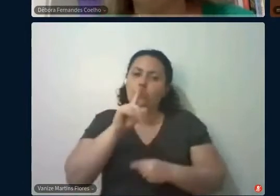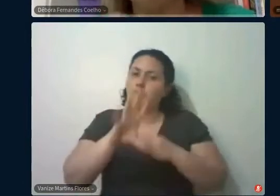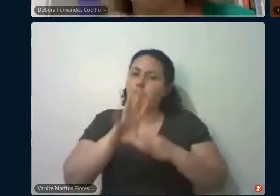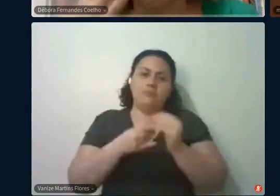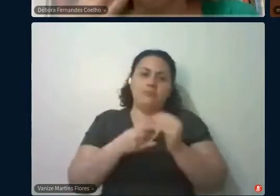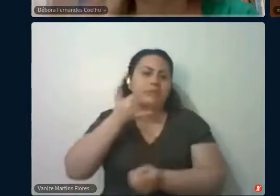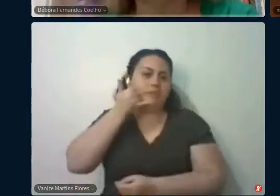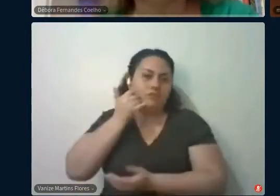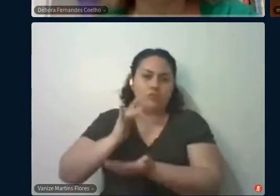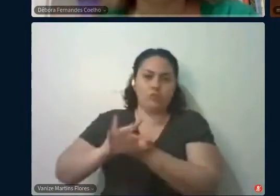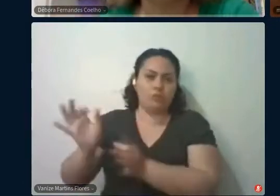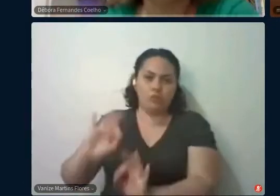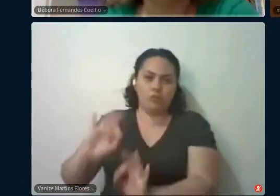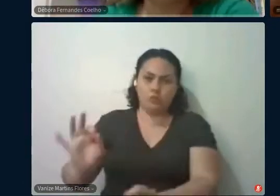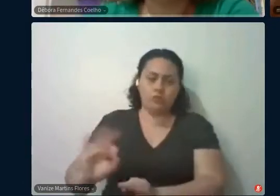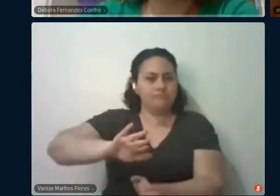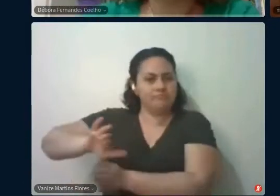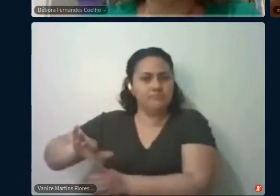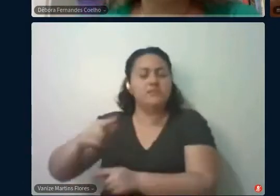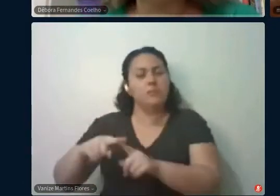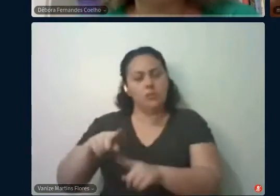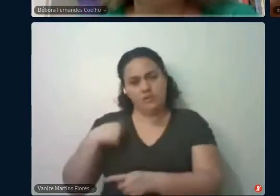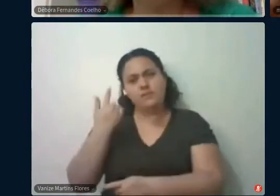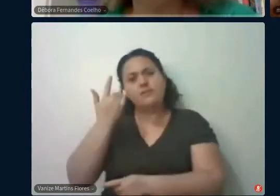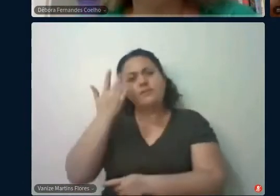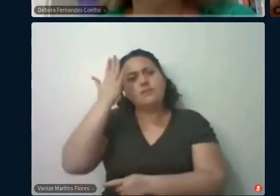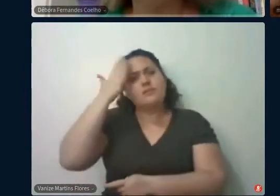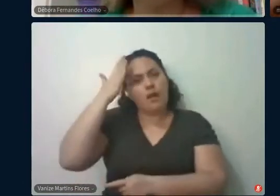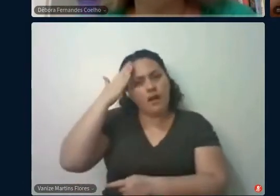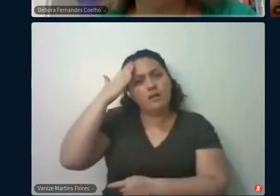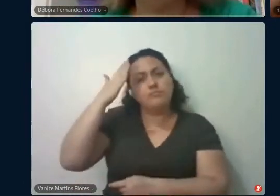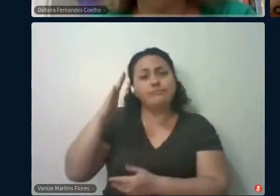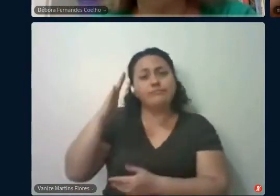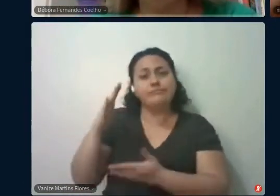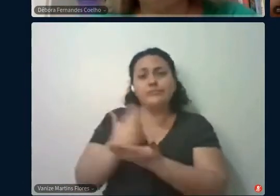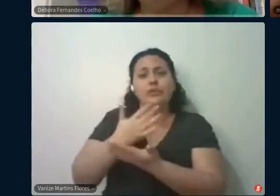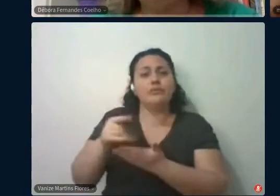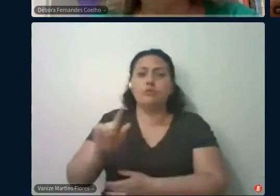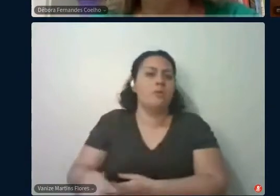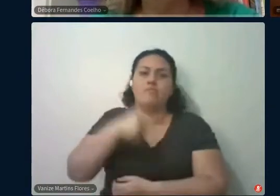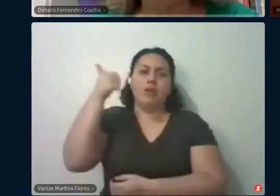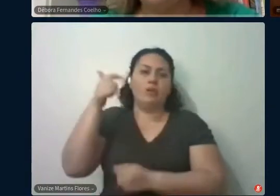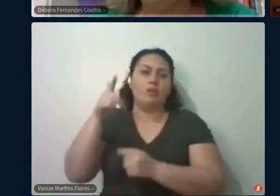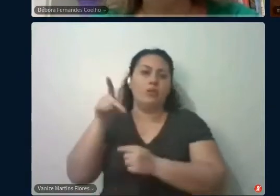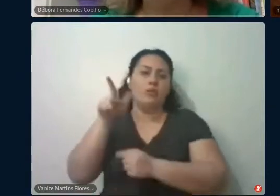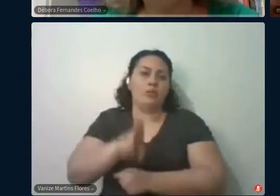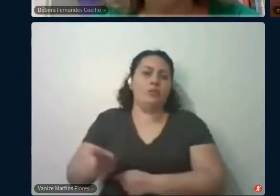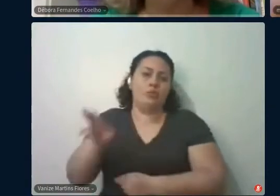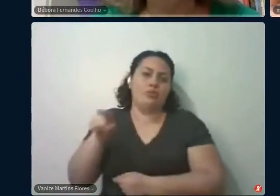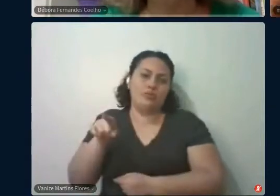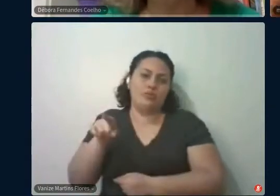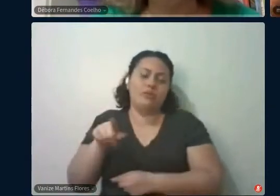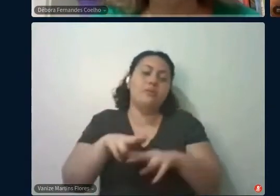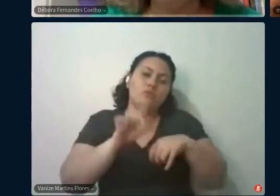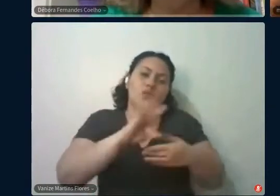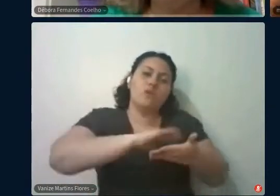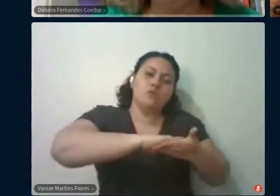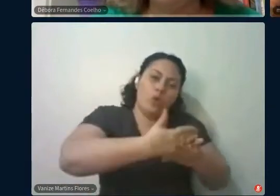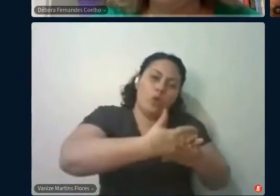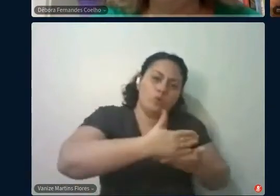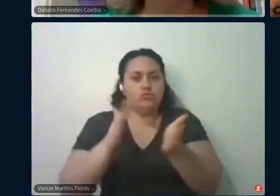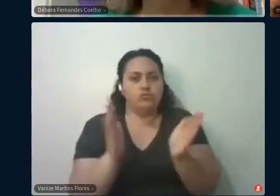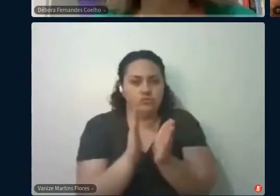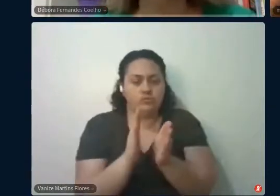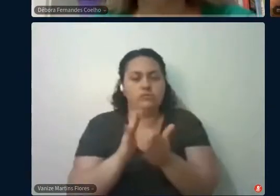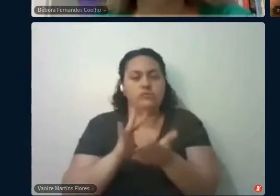porque nós sabemos que talvez não seja o melhor dispositivo. E essa é uma das ações